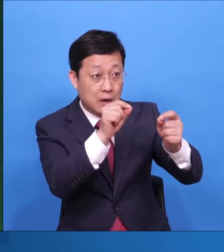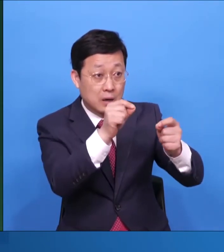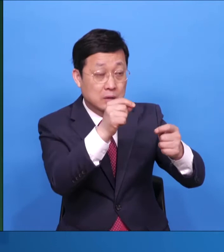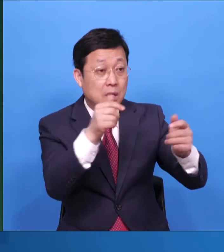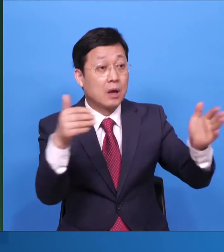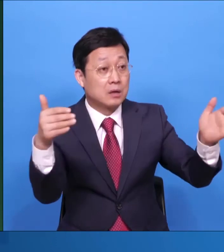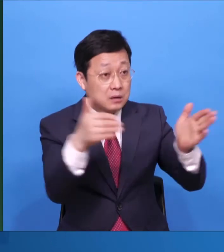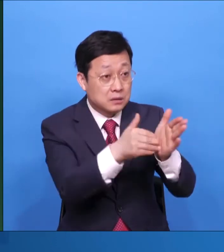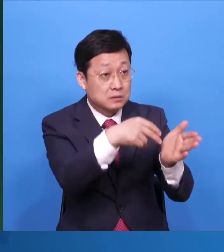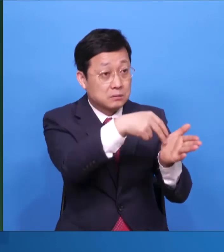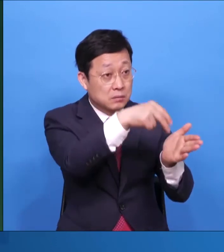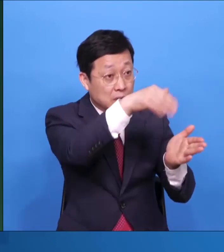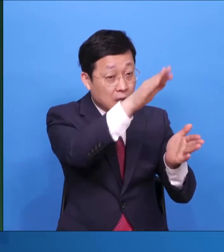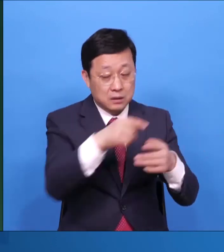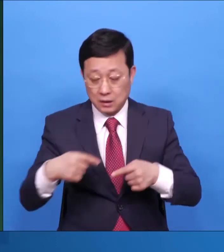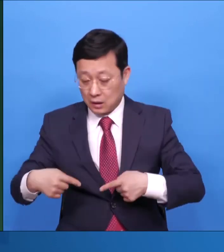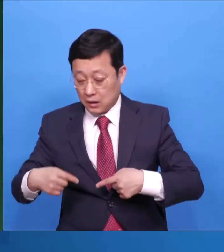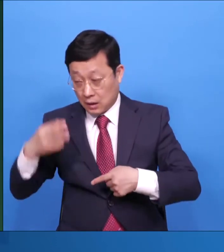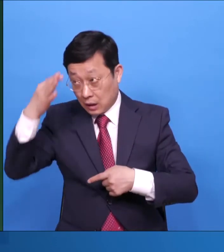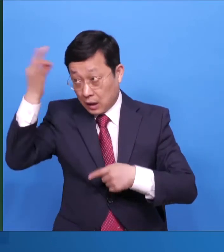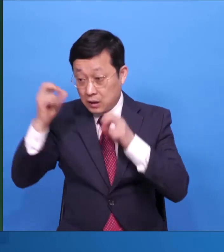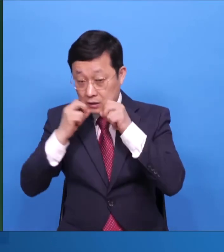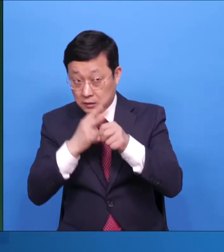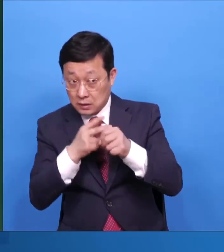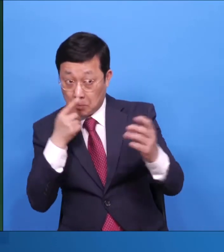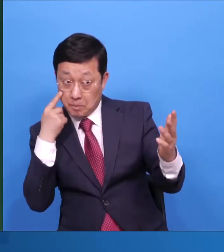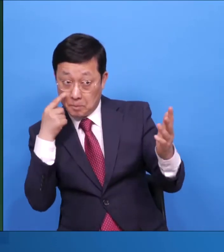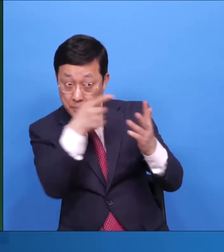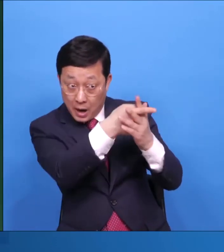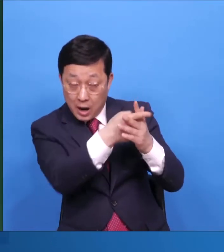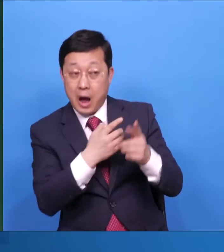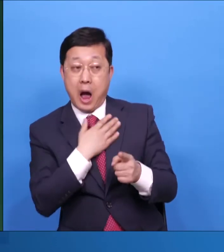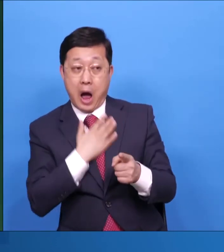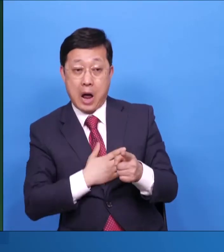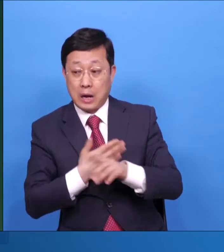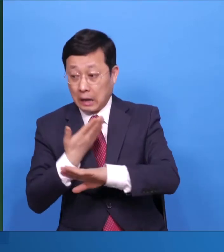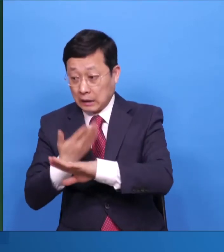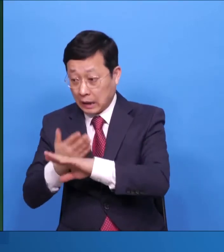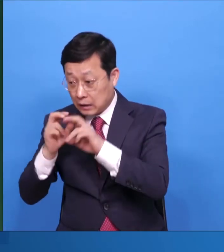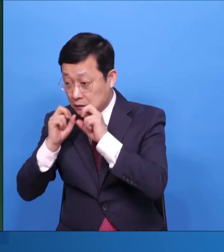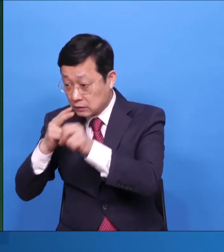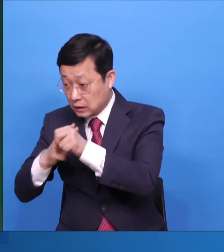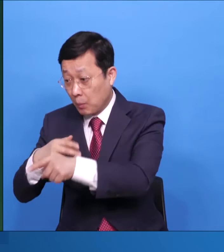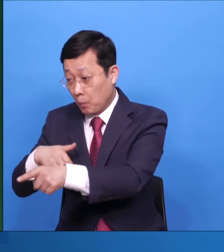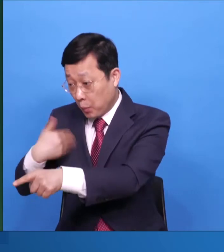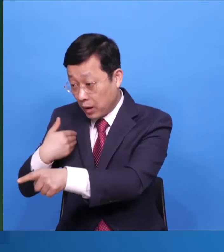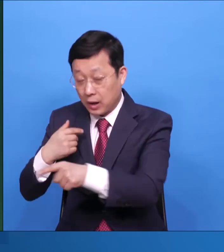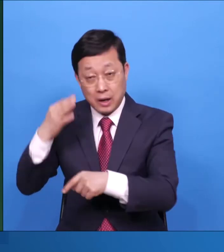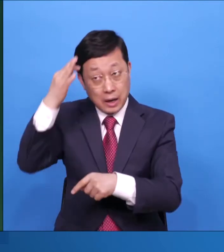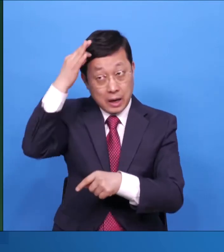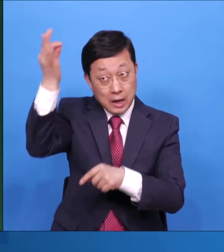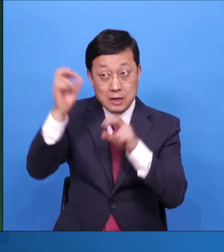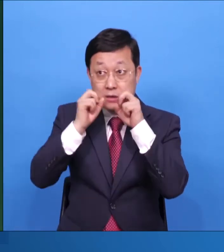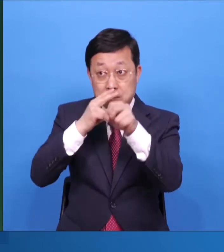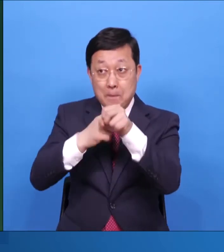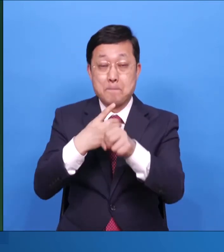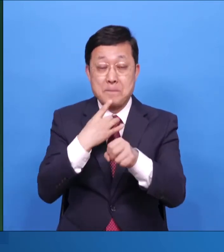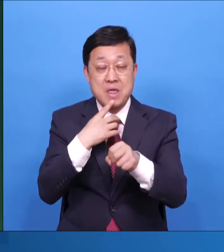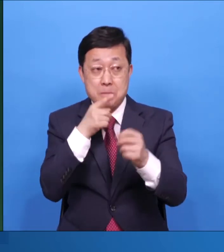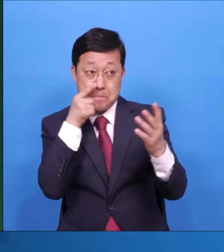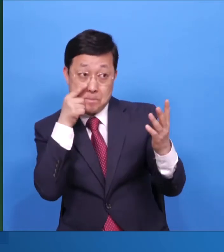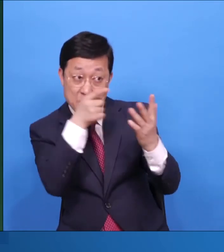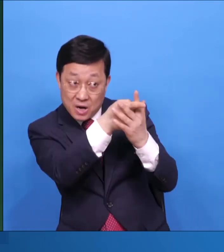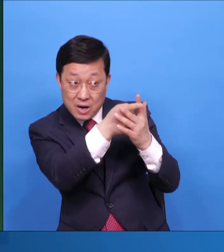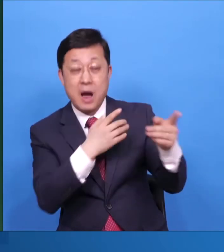다른 생도들은 잘 몰랐어요. Otras personas no entendían bien esto. 그래서 2장 2절에서 8절에